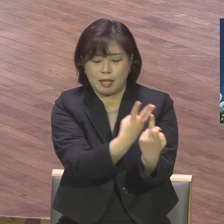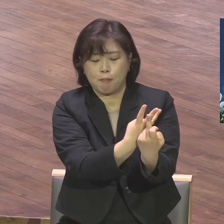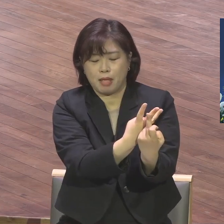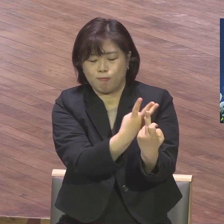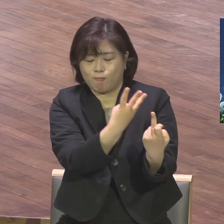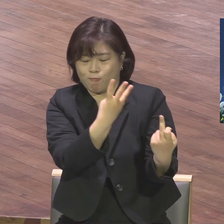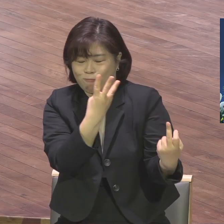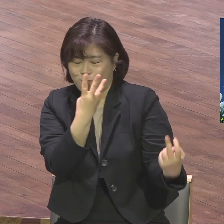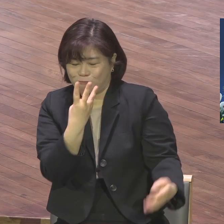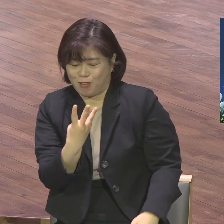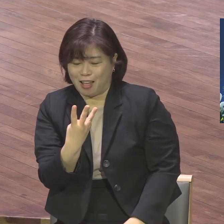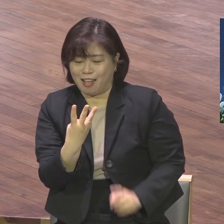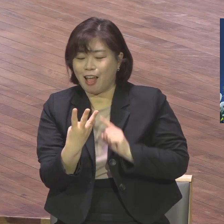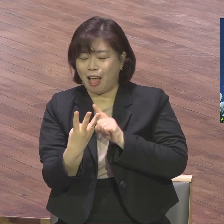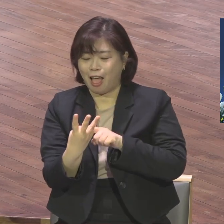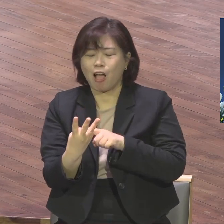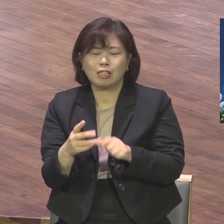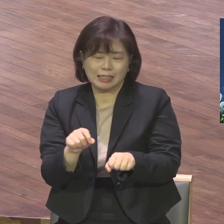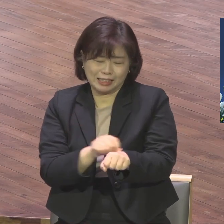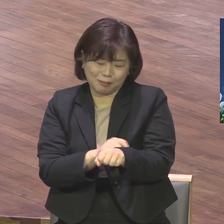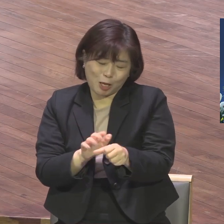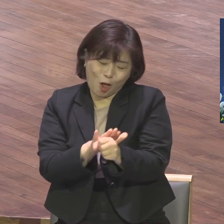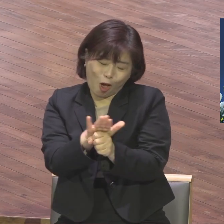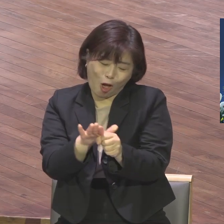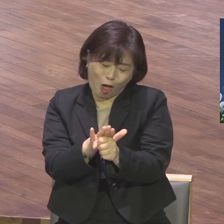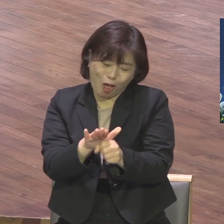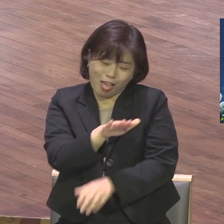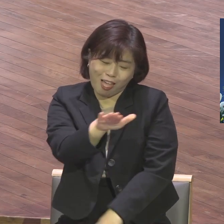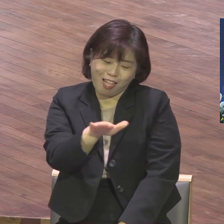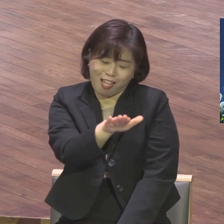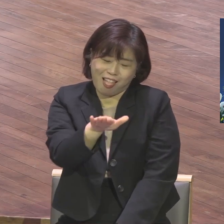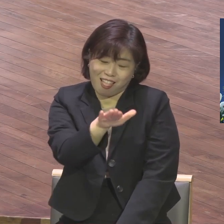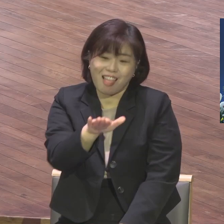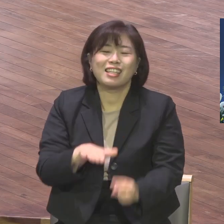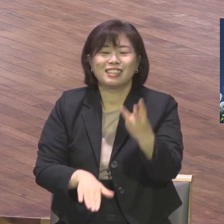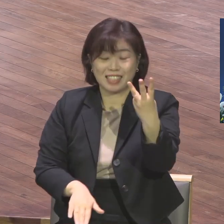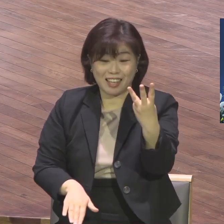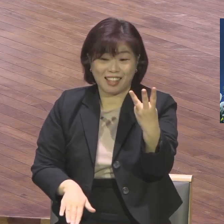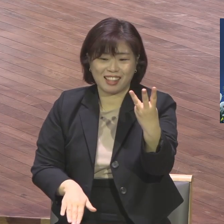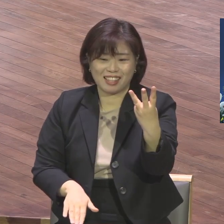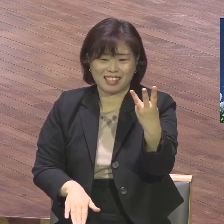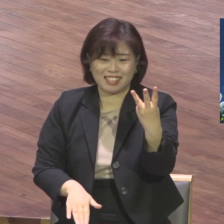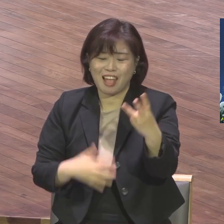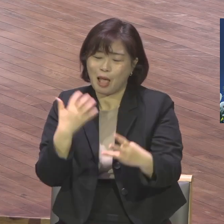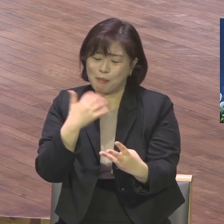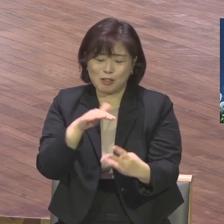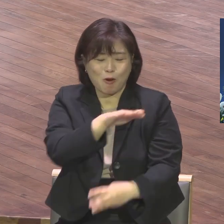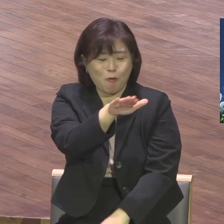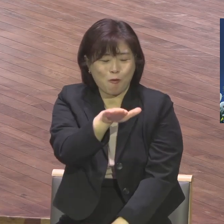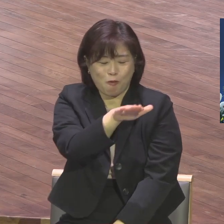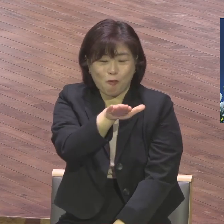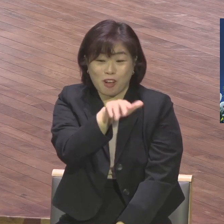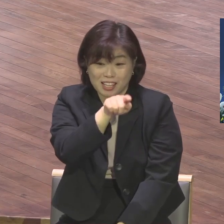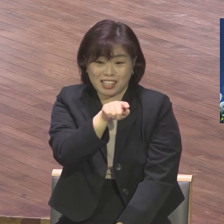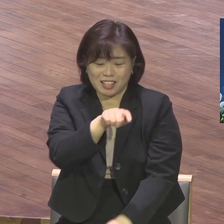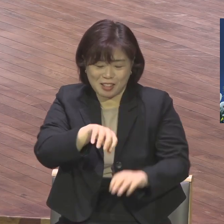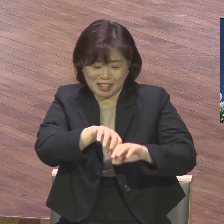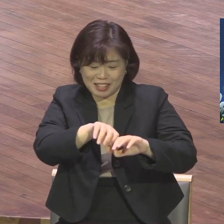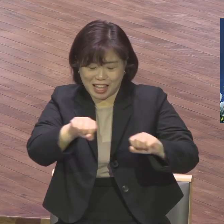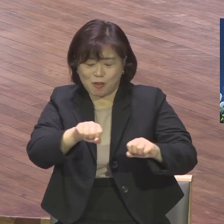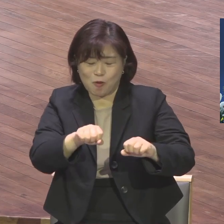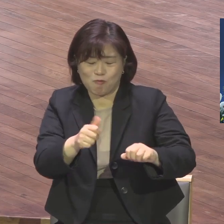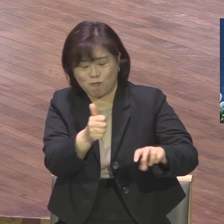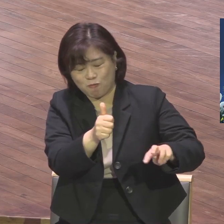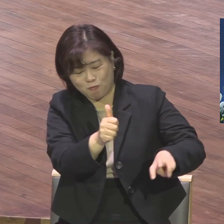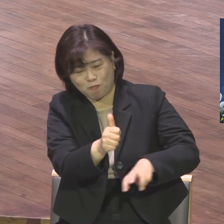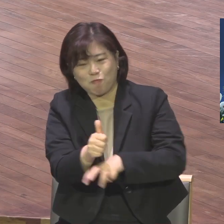사랑했어요. 그래서 중요할 때마다 베드로, 야고보, 요한 이 셋 중에서 특별히 베드로 그렇게 구분했습니다. 이